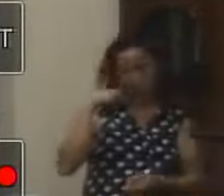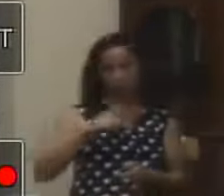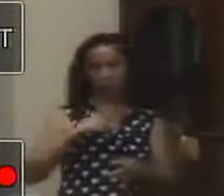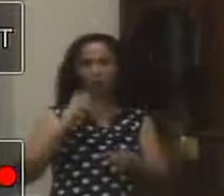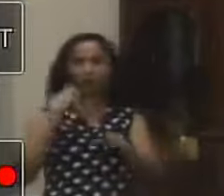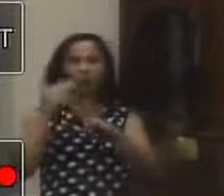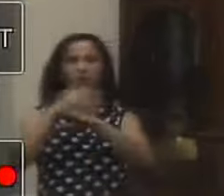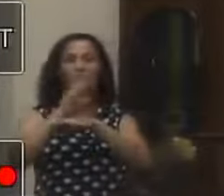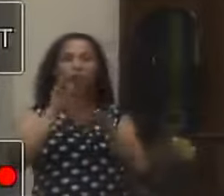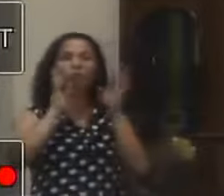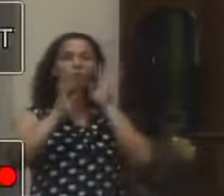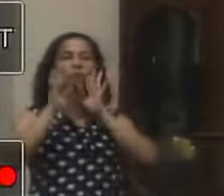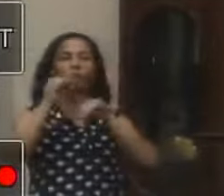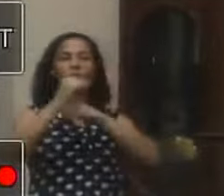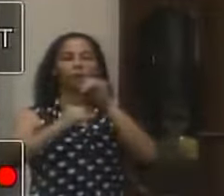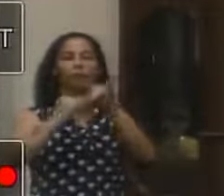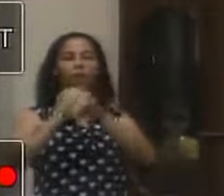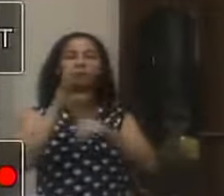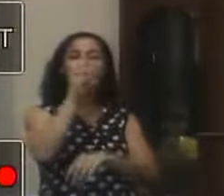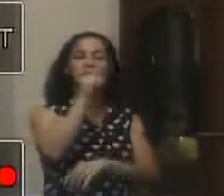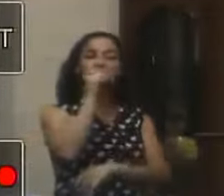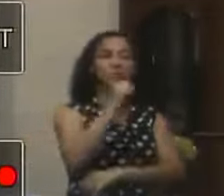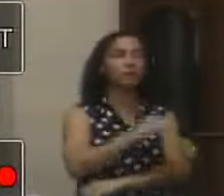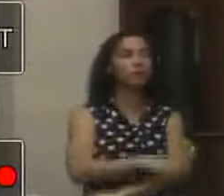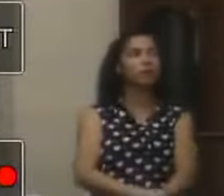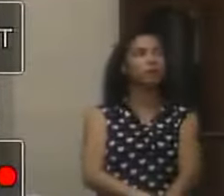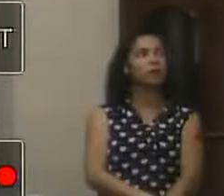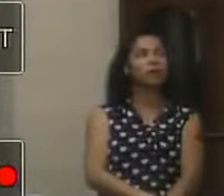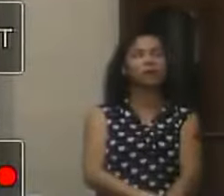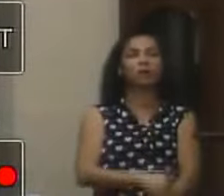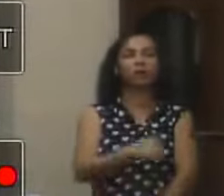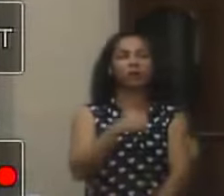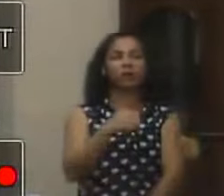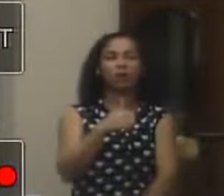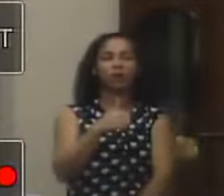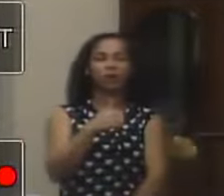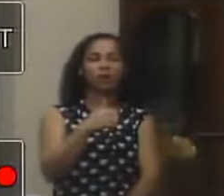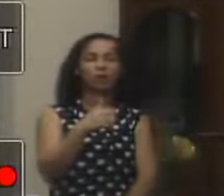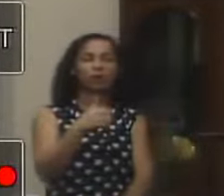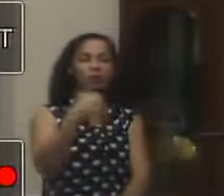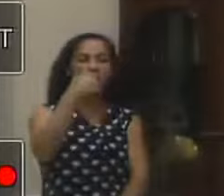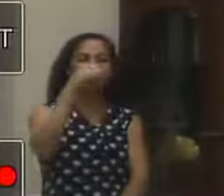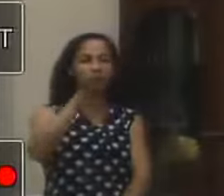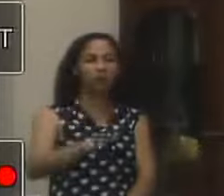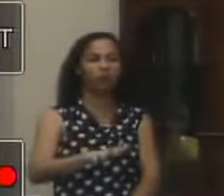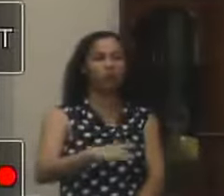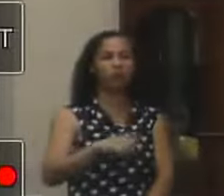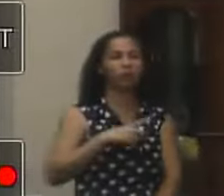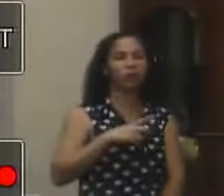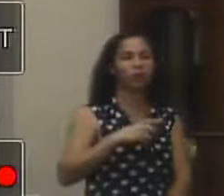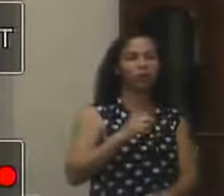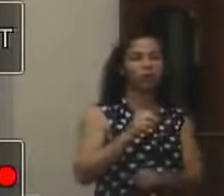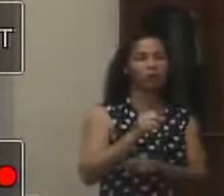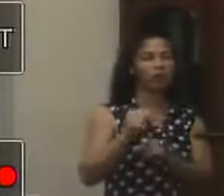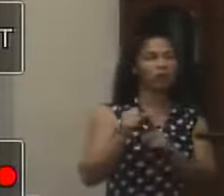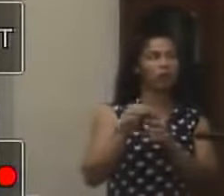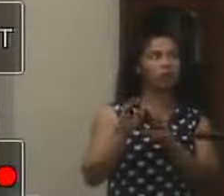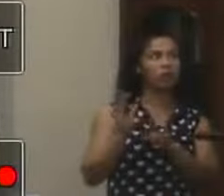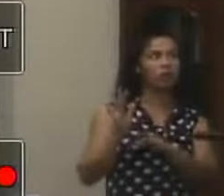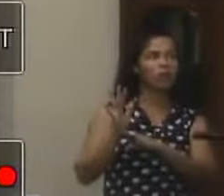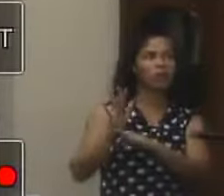quem acompanha o meu trabalho sabe, no sábado, às 13h30, nós vamos estar promovendo uma ação social junto